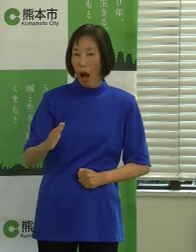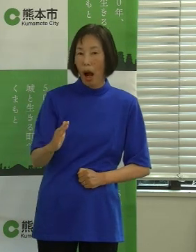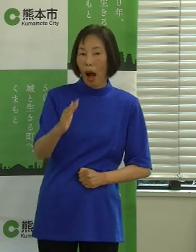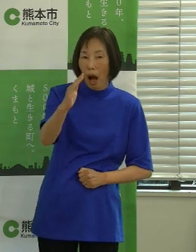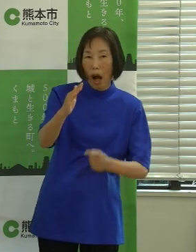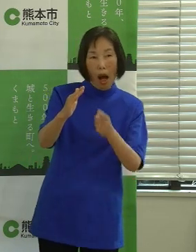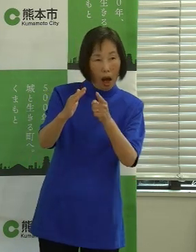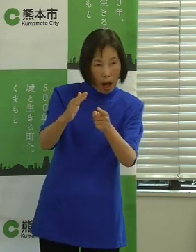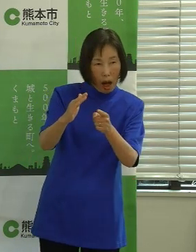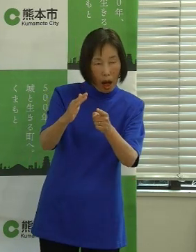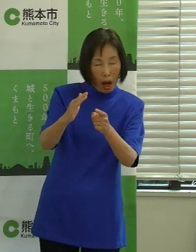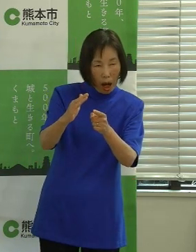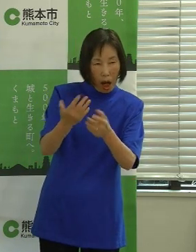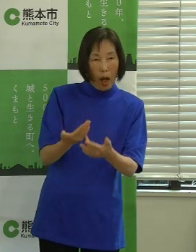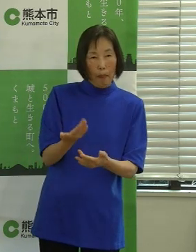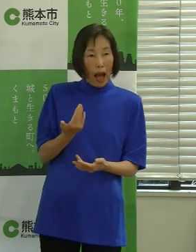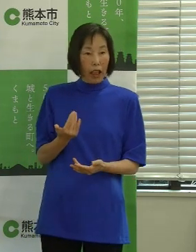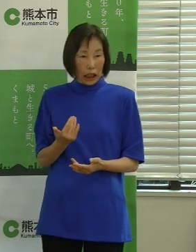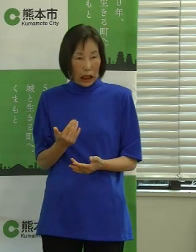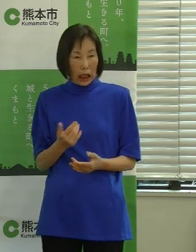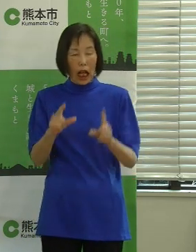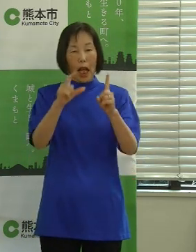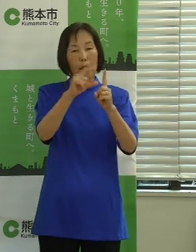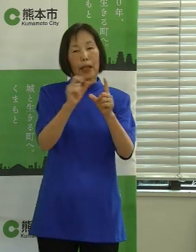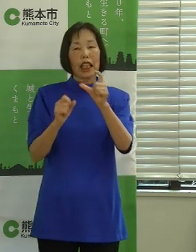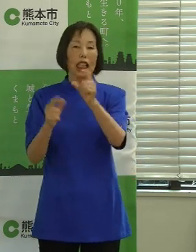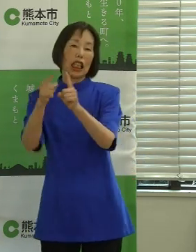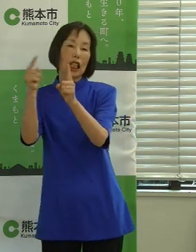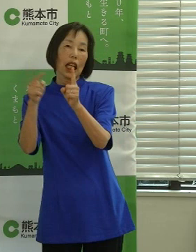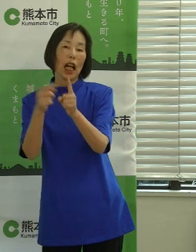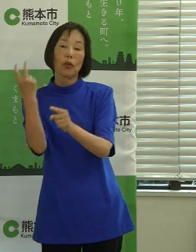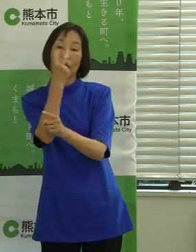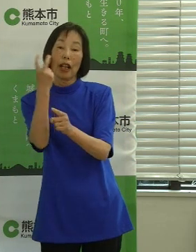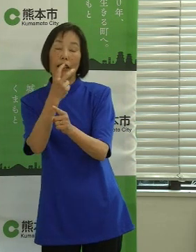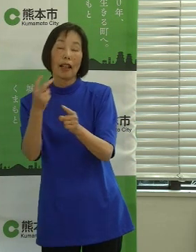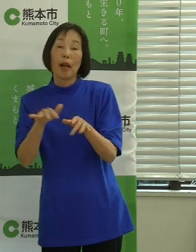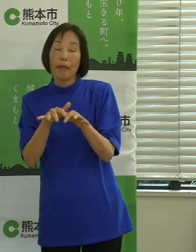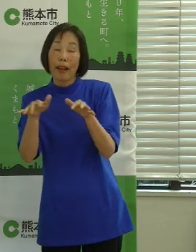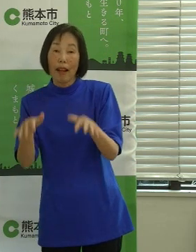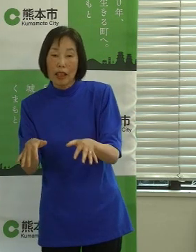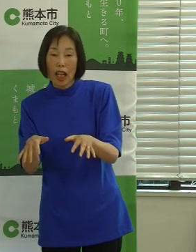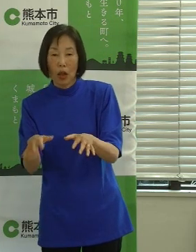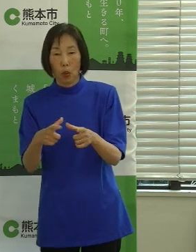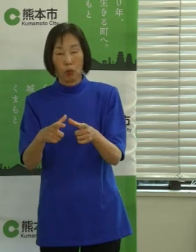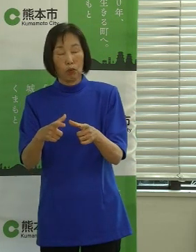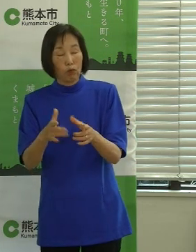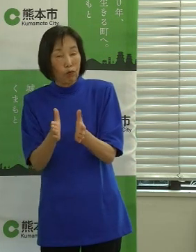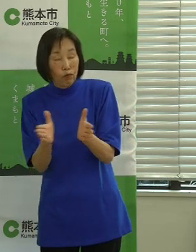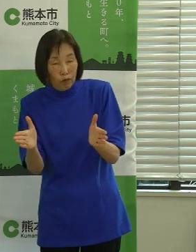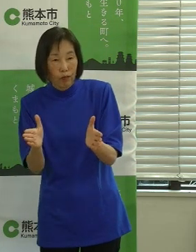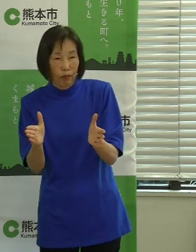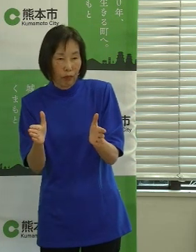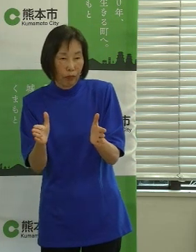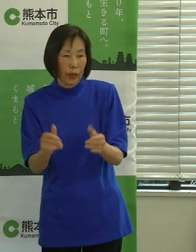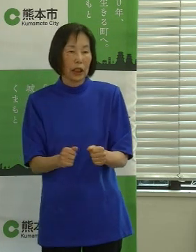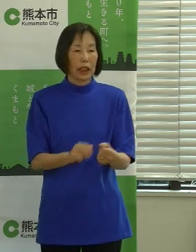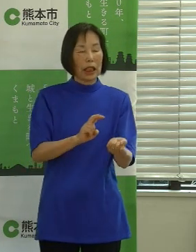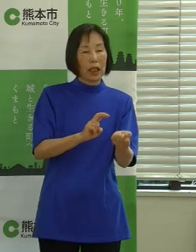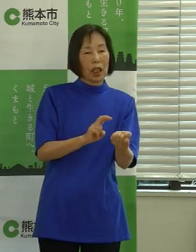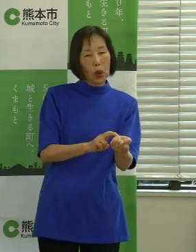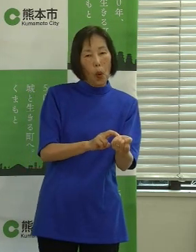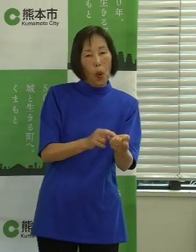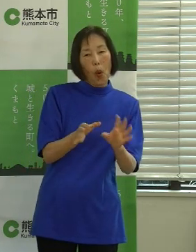に備えまして PCR 検査体制の拡充や医療資機材の十分な確